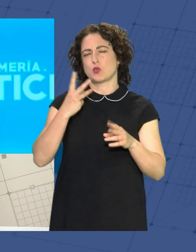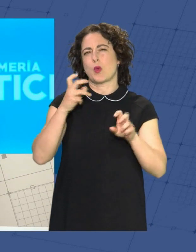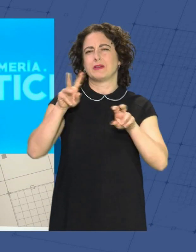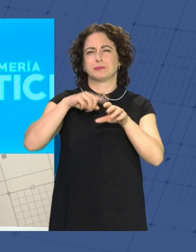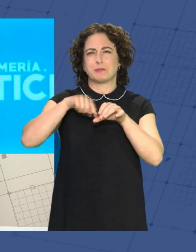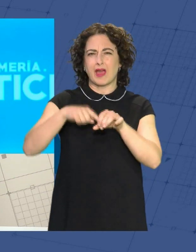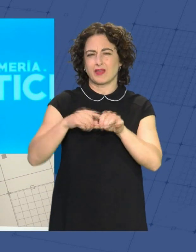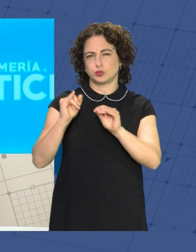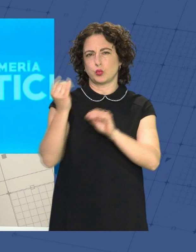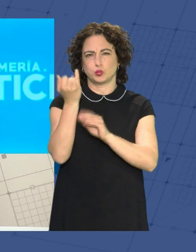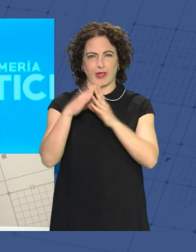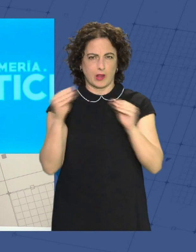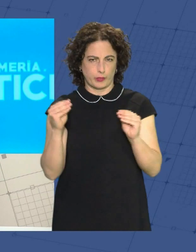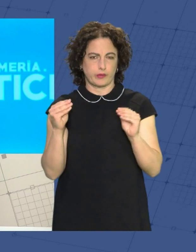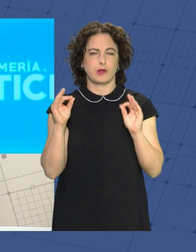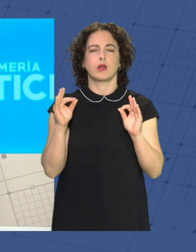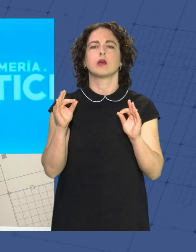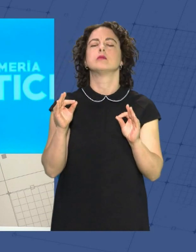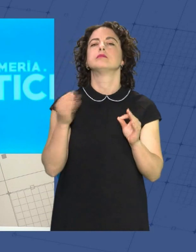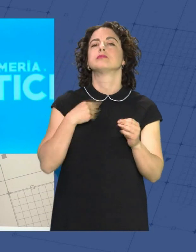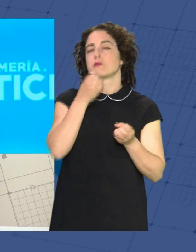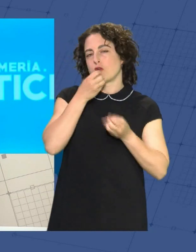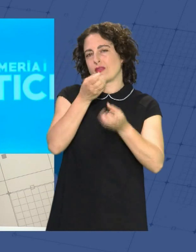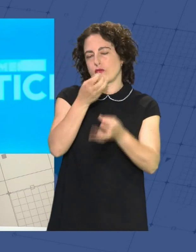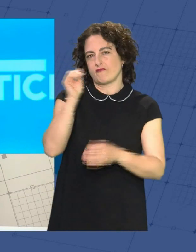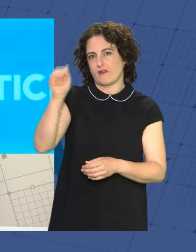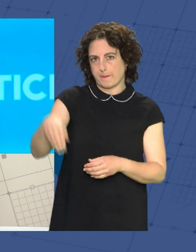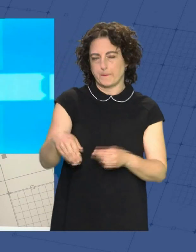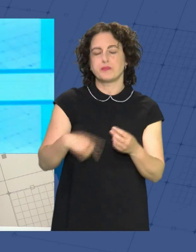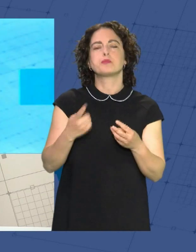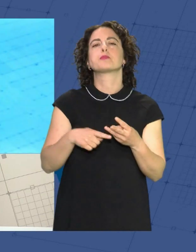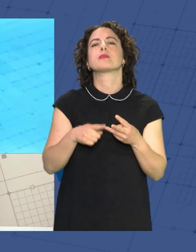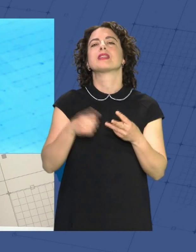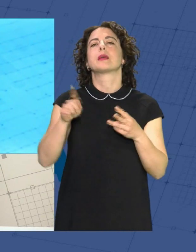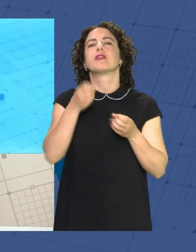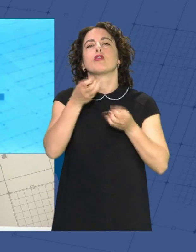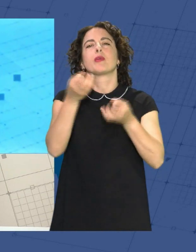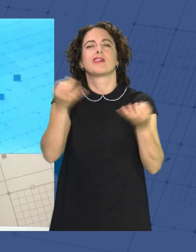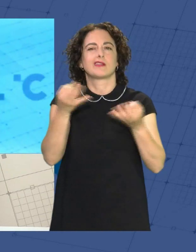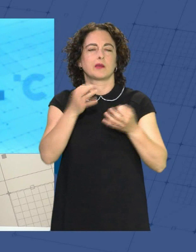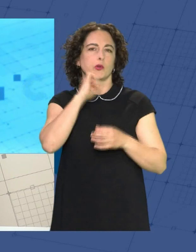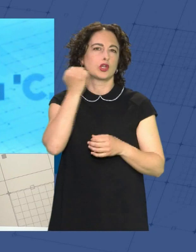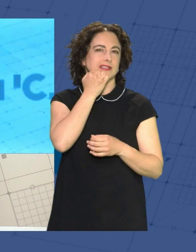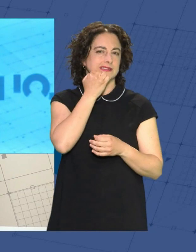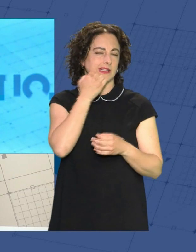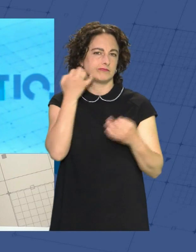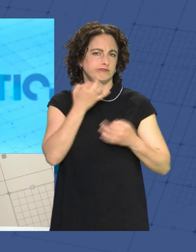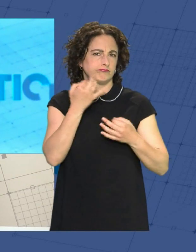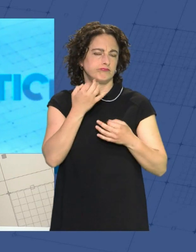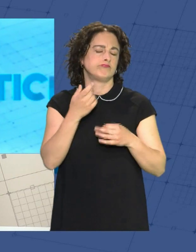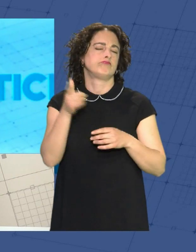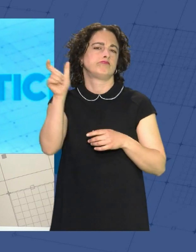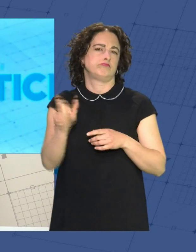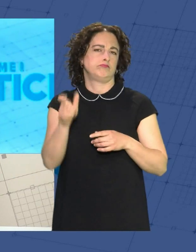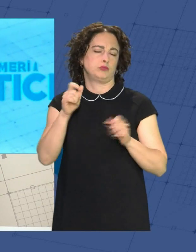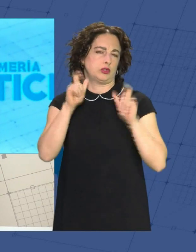de la Junta de Andalucía, de las que informaba la FAM. Y por otra parte, informábamos de las protestas presididas por la madre del niño